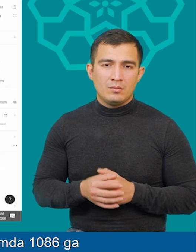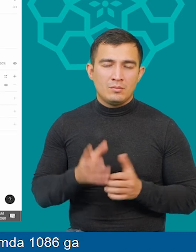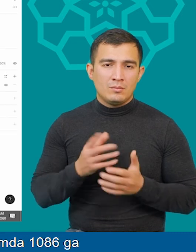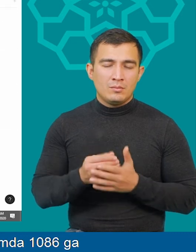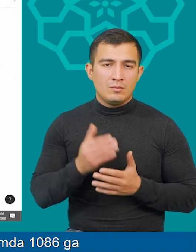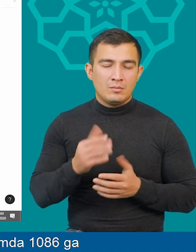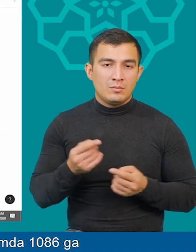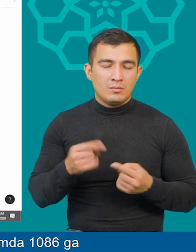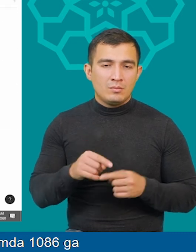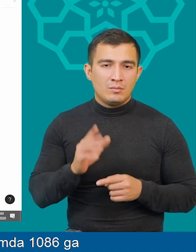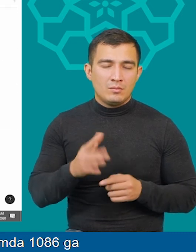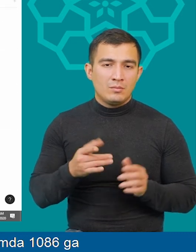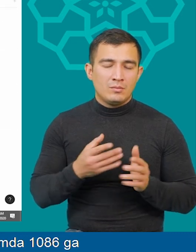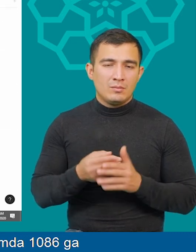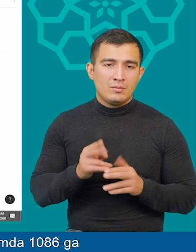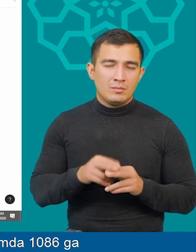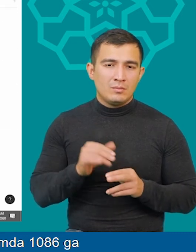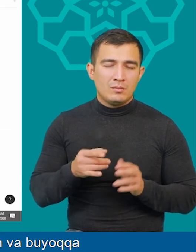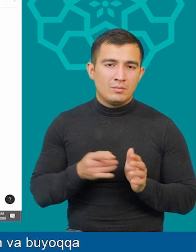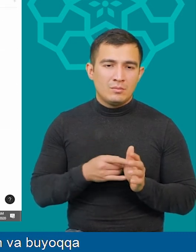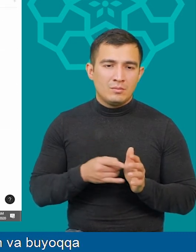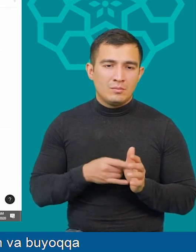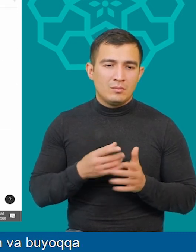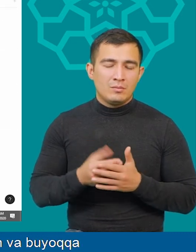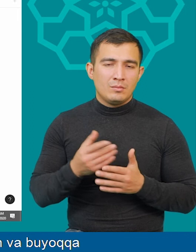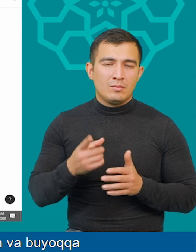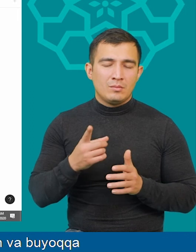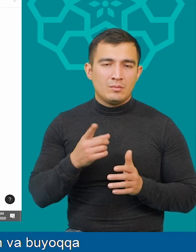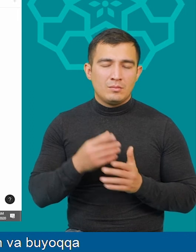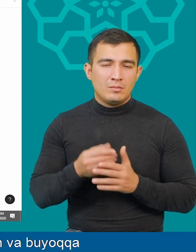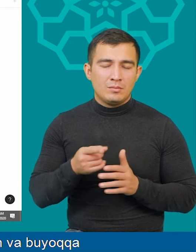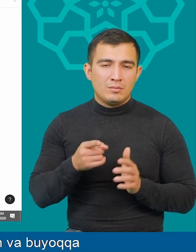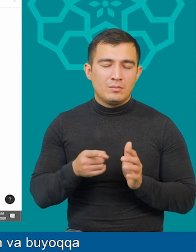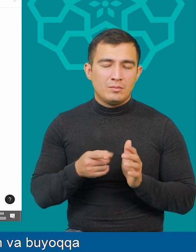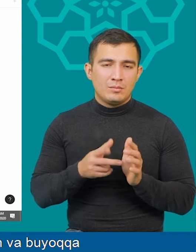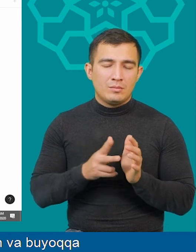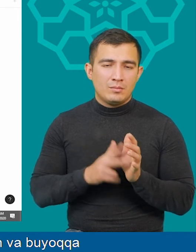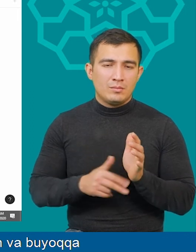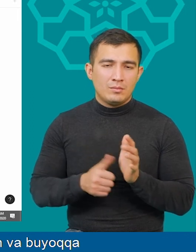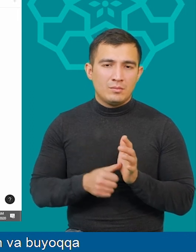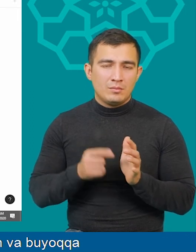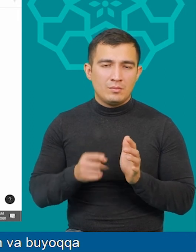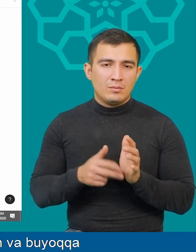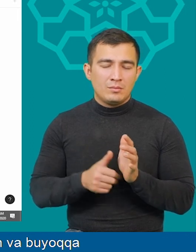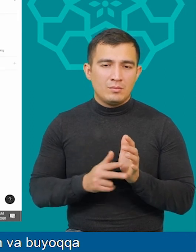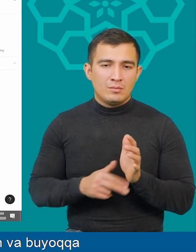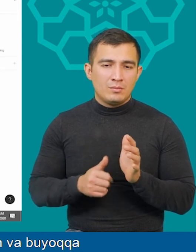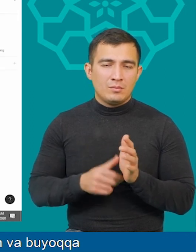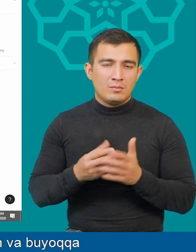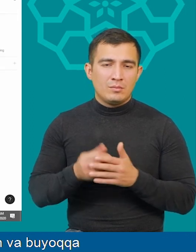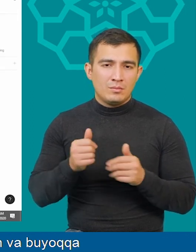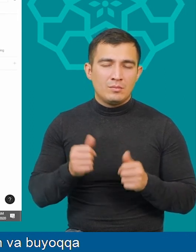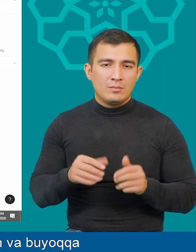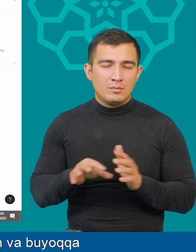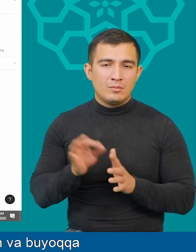keladi, shu Instagramda 1086 ga 1086 bo'lgan rasmlagina olinadi. Slice